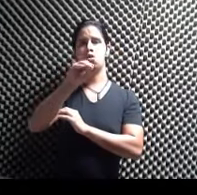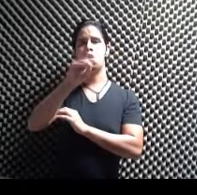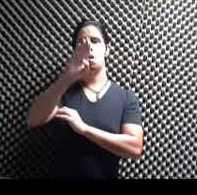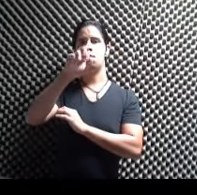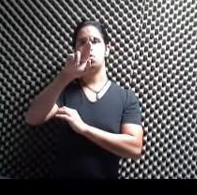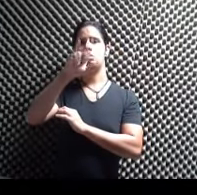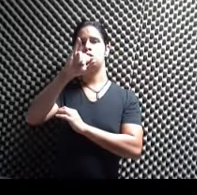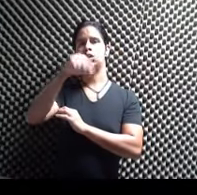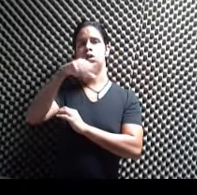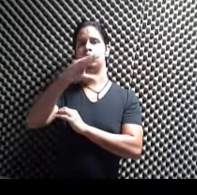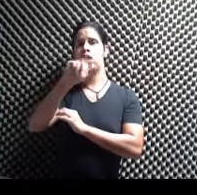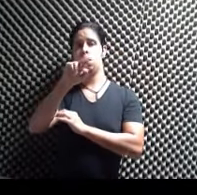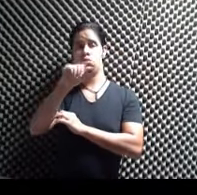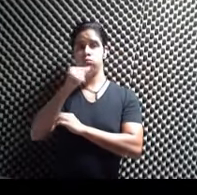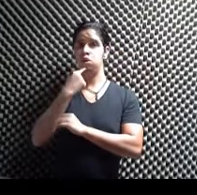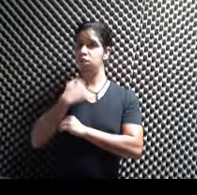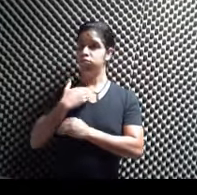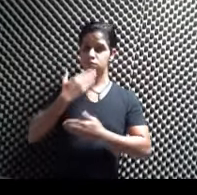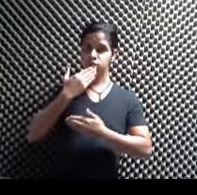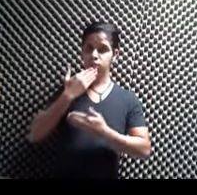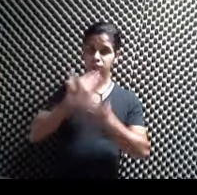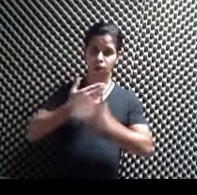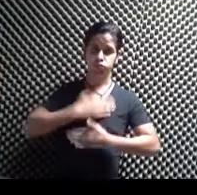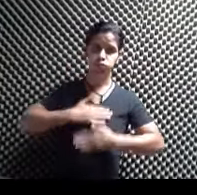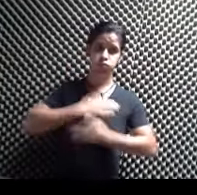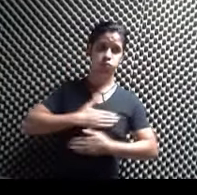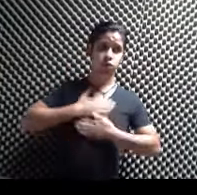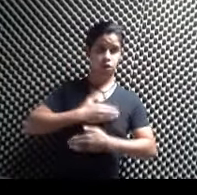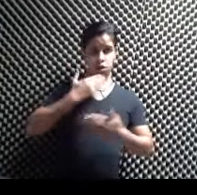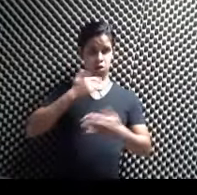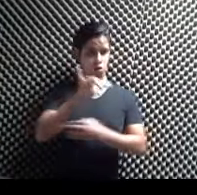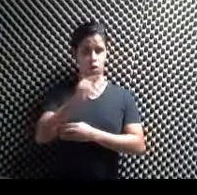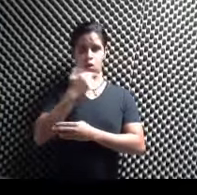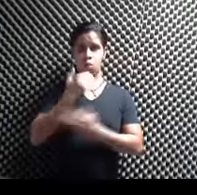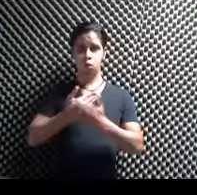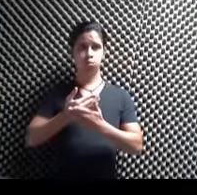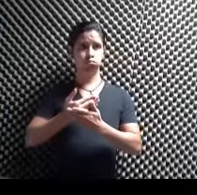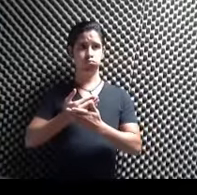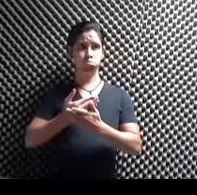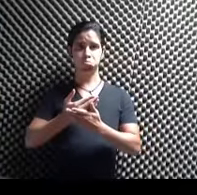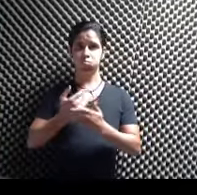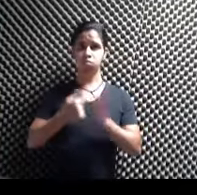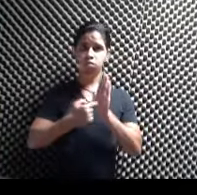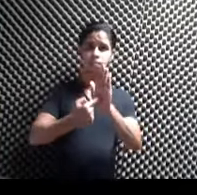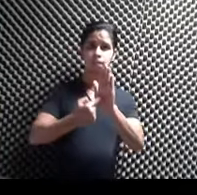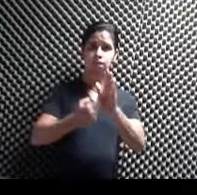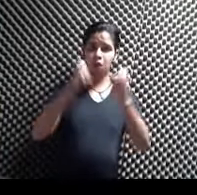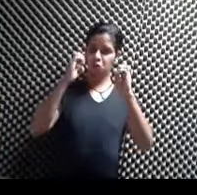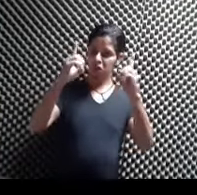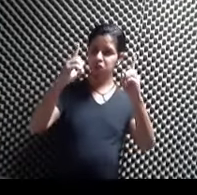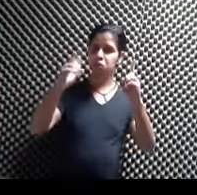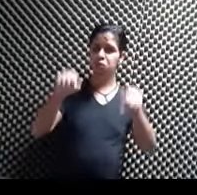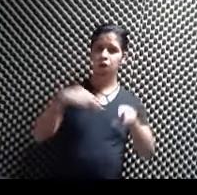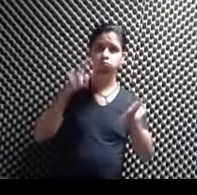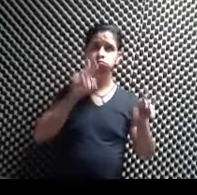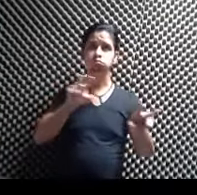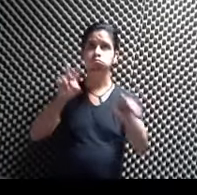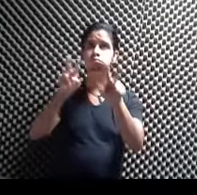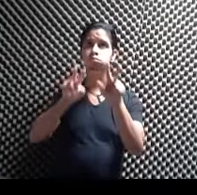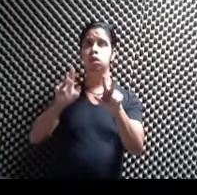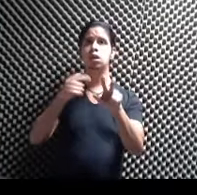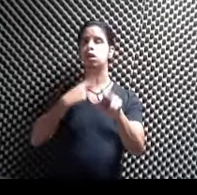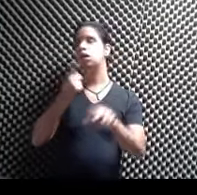muy entretenida y a la vez yo creo que... O sea, un documento histórico también. Sí. Y que las canciones de Don Rafael son